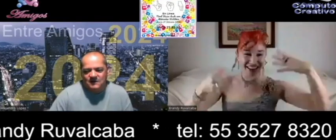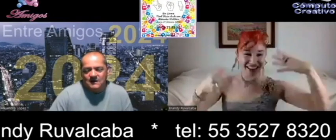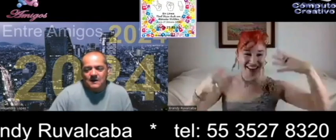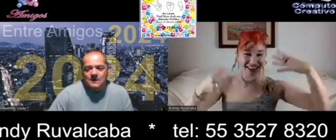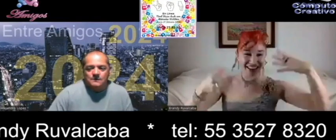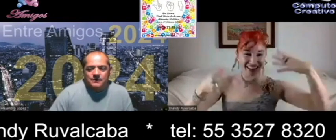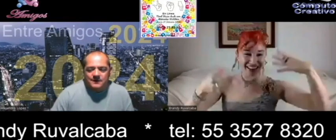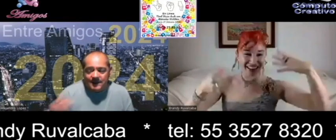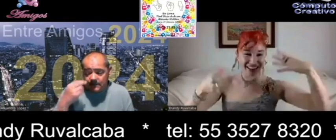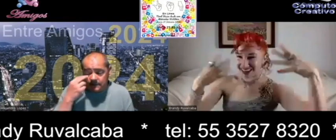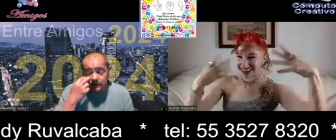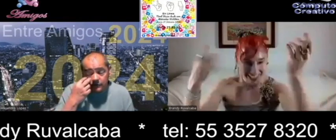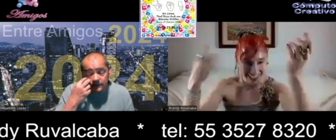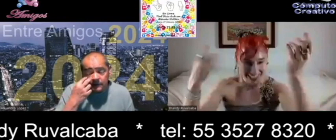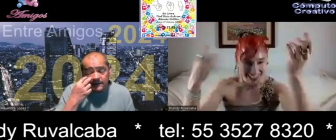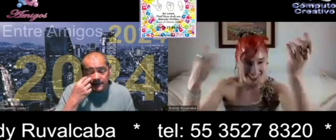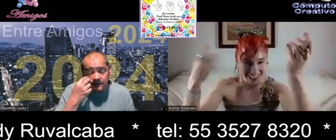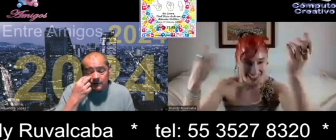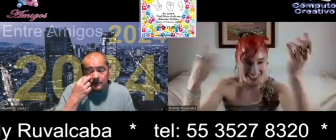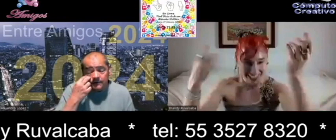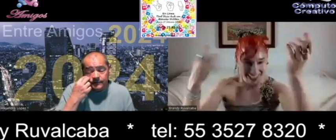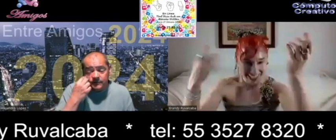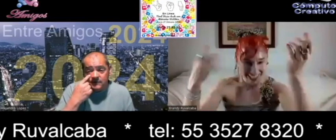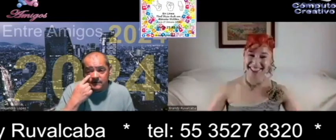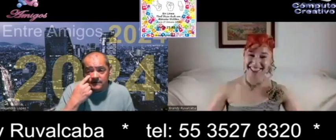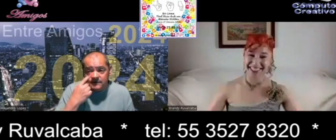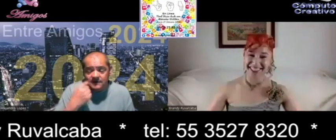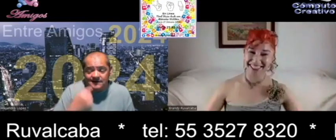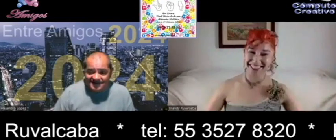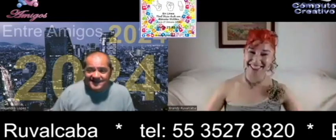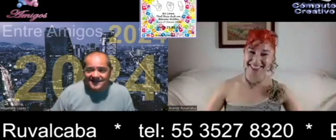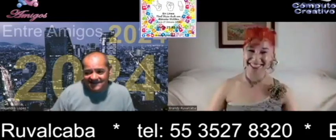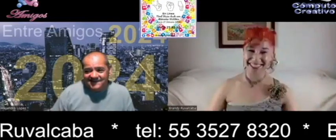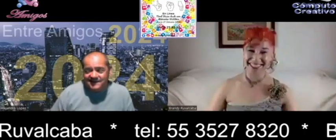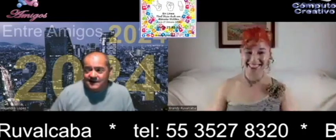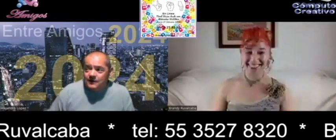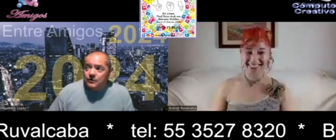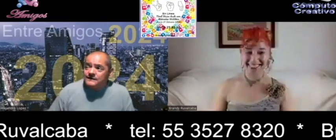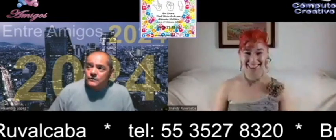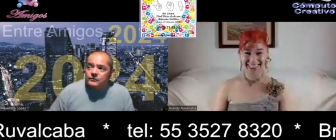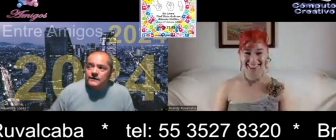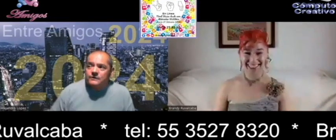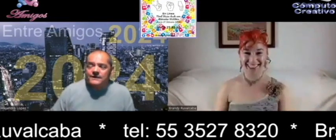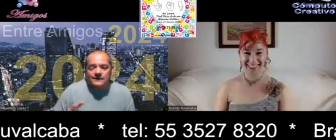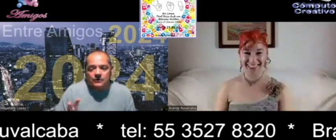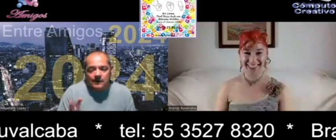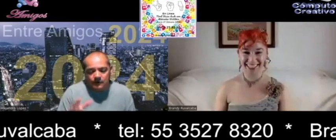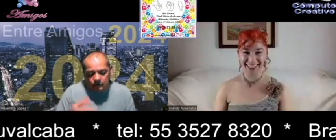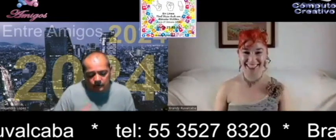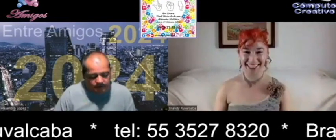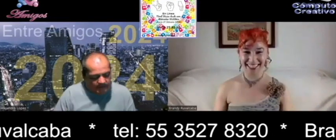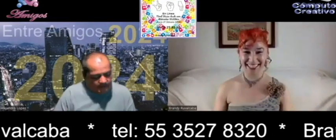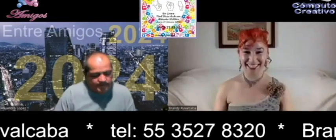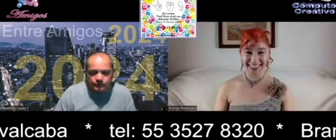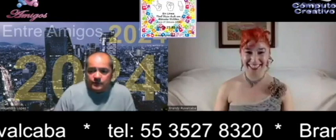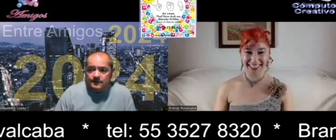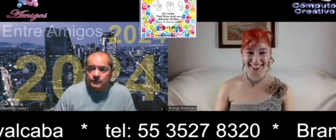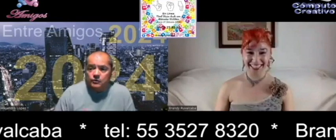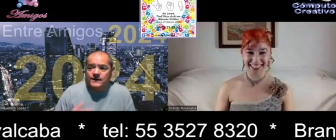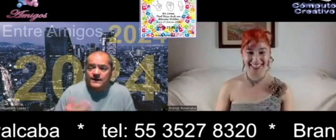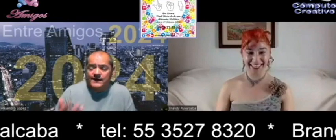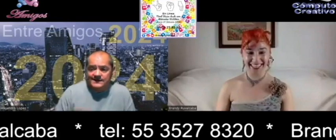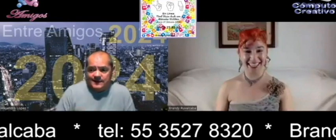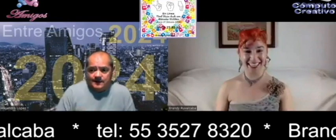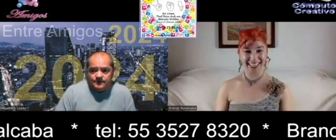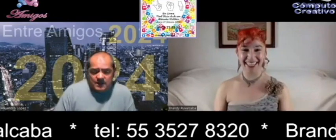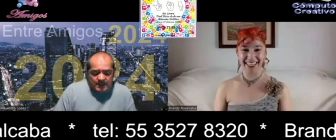bla, bla. Porque mira, según tengo Pero entendido, si lo aclaran en el mensaje. no, según tengo entendido, algo similar pasó, por ejemplo,